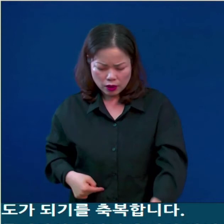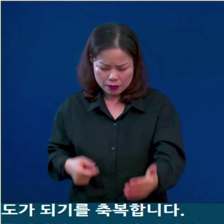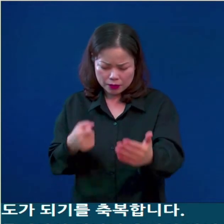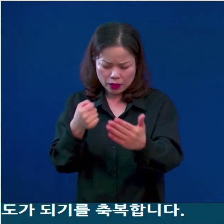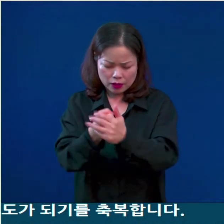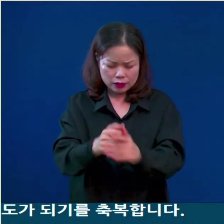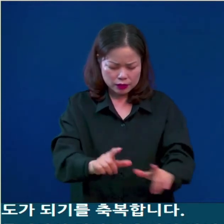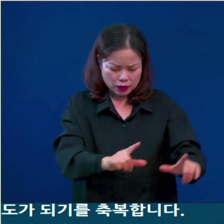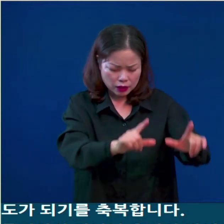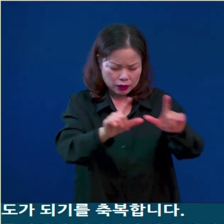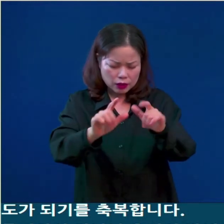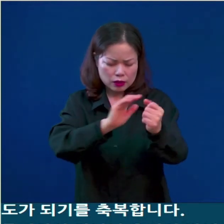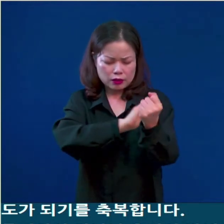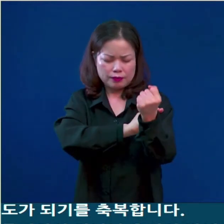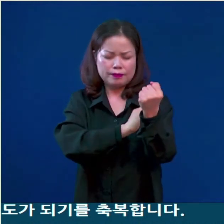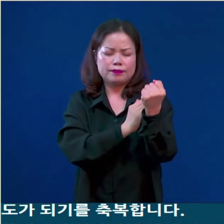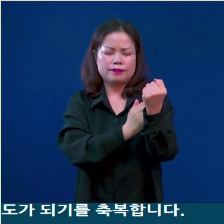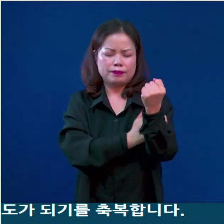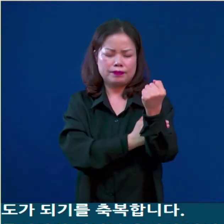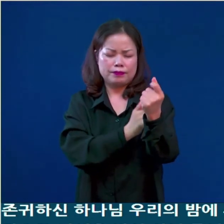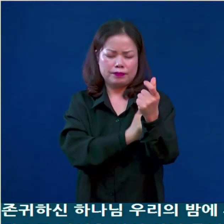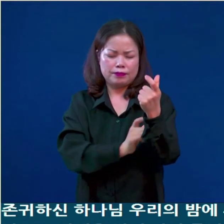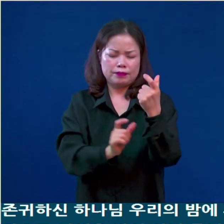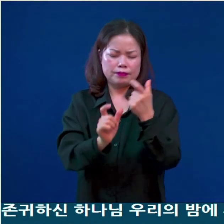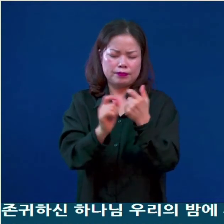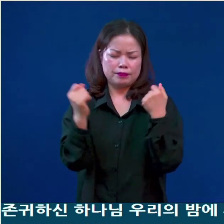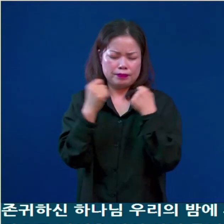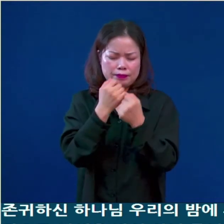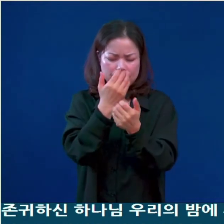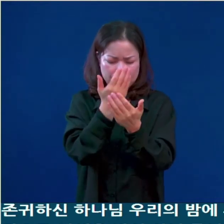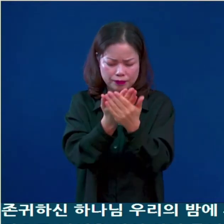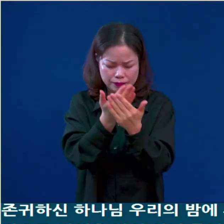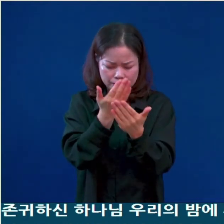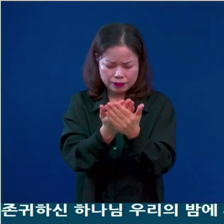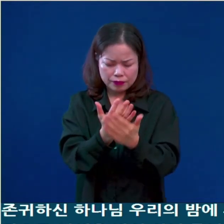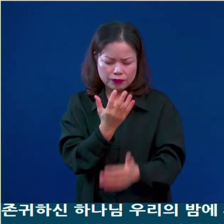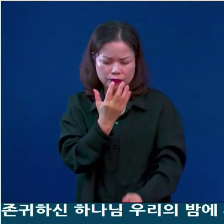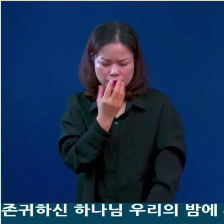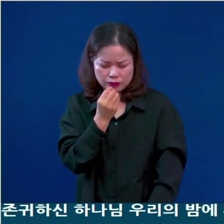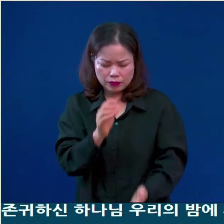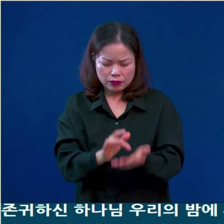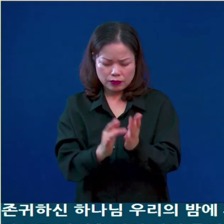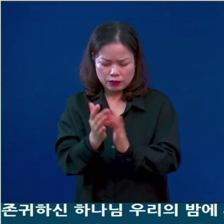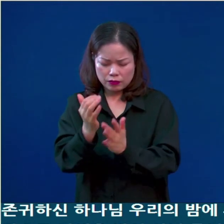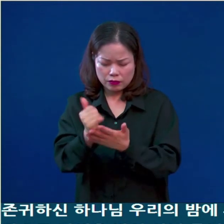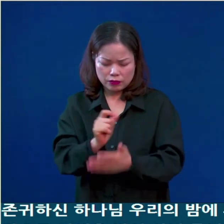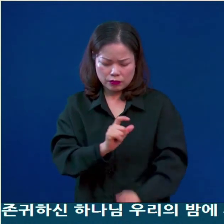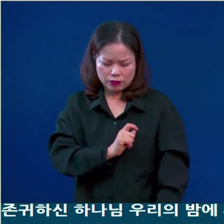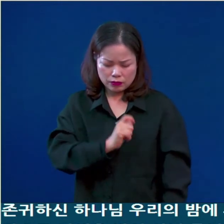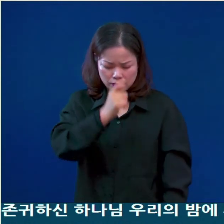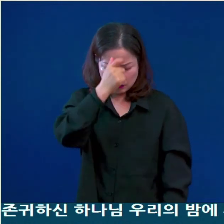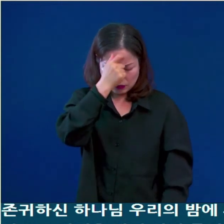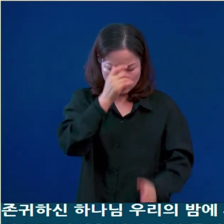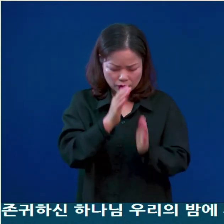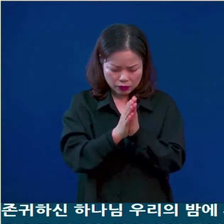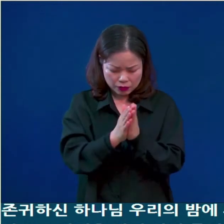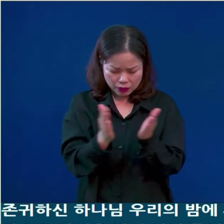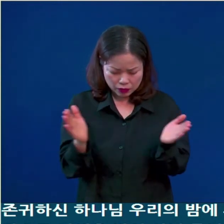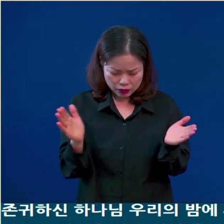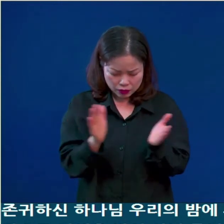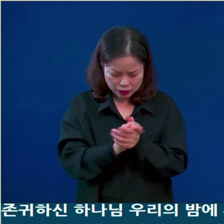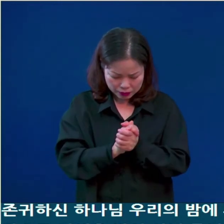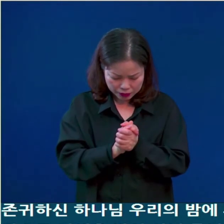담대히 살아갈 능력을 덧입게 하옵소서. 거룩하신 예수님의 이름으로 기도하옵나이다.